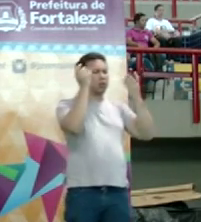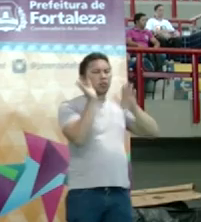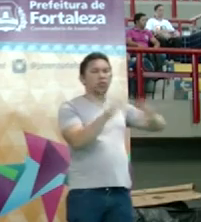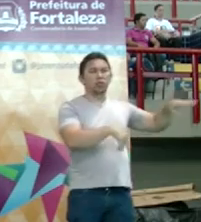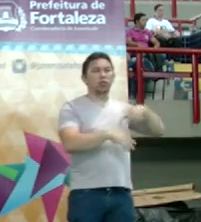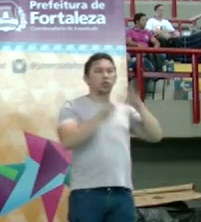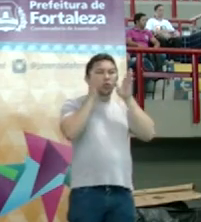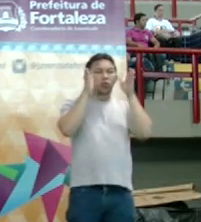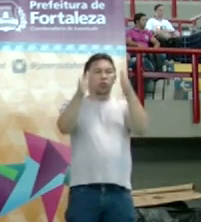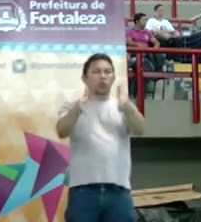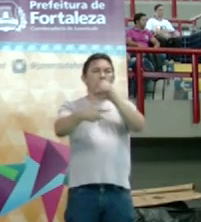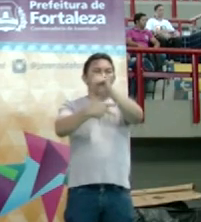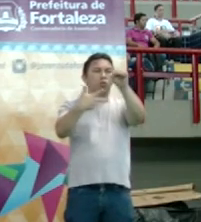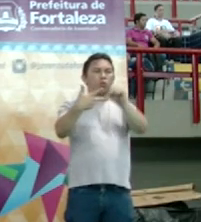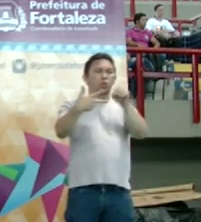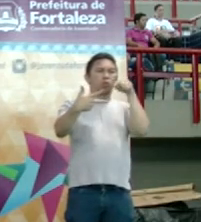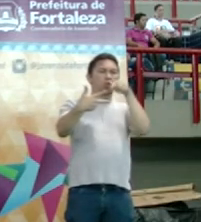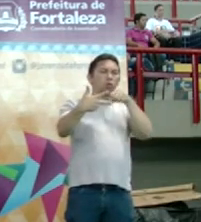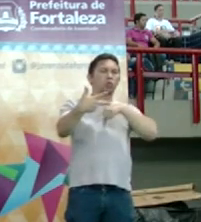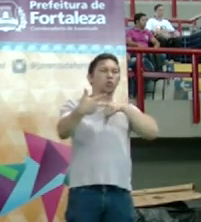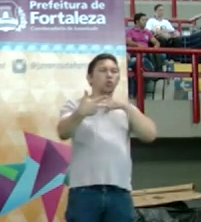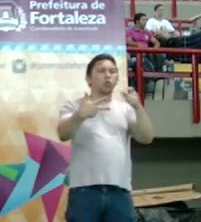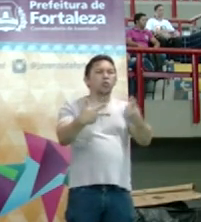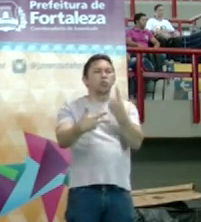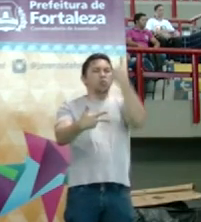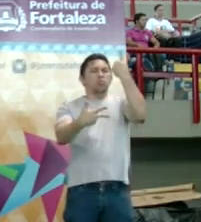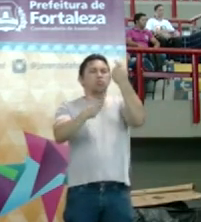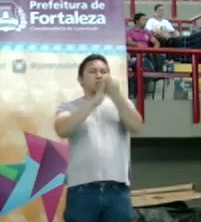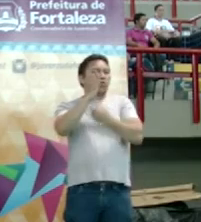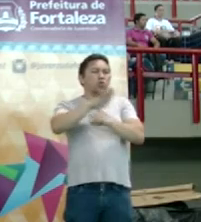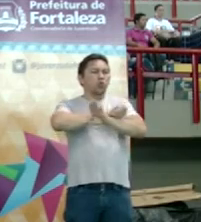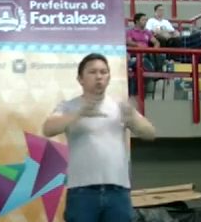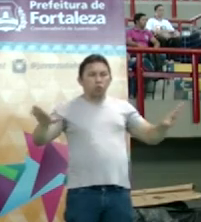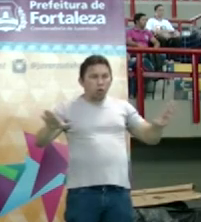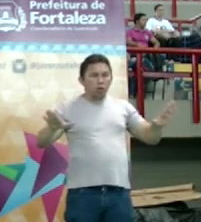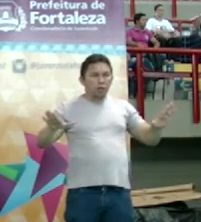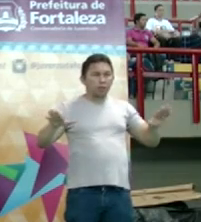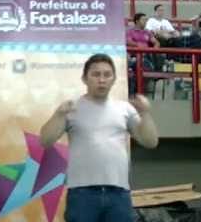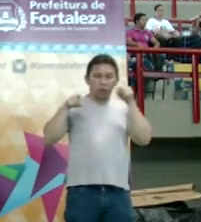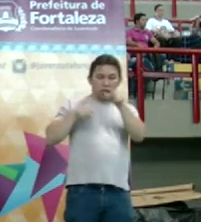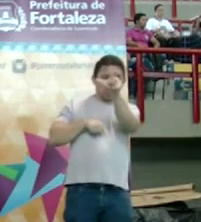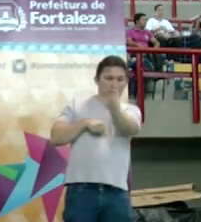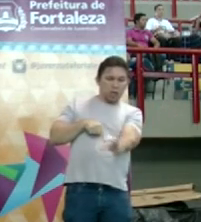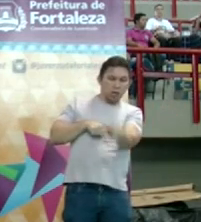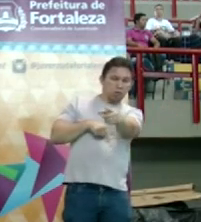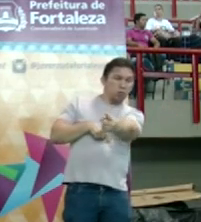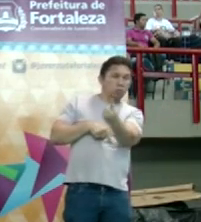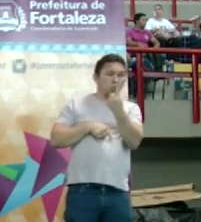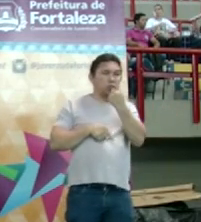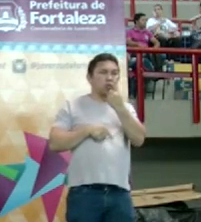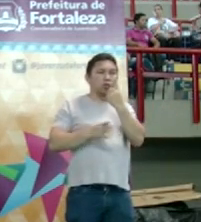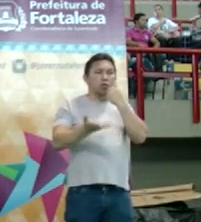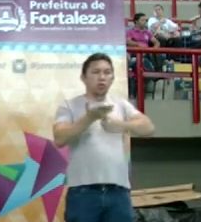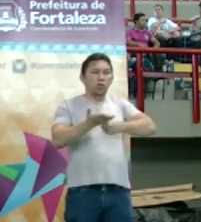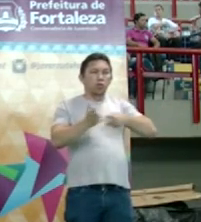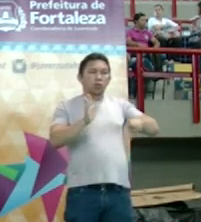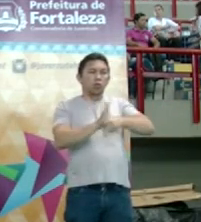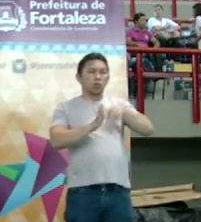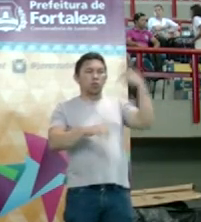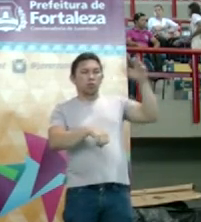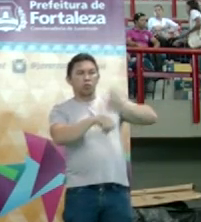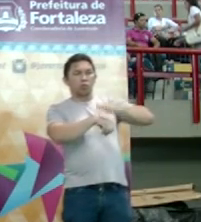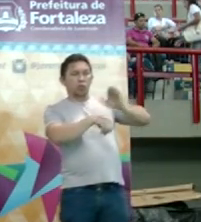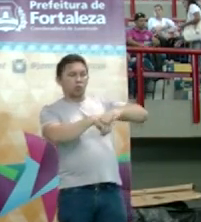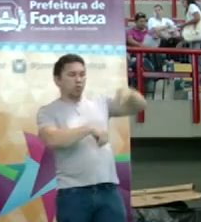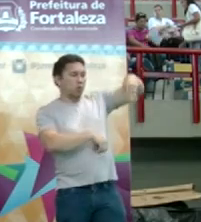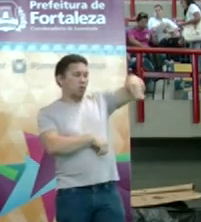existem. Pensem, no Enem eu só preciso de um modelo, e esse modelo foi determinado pelo próprio